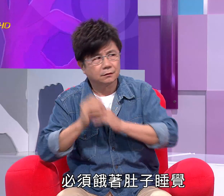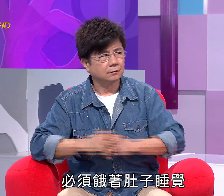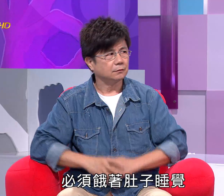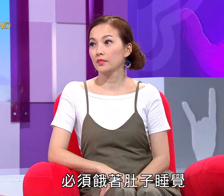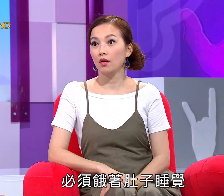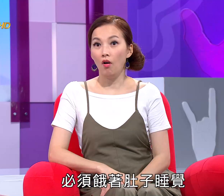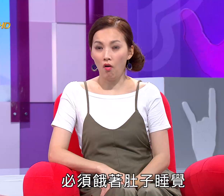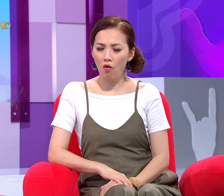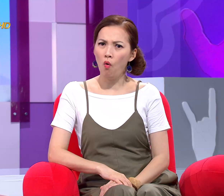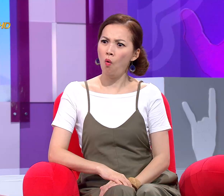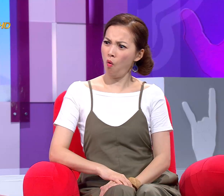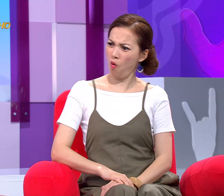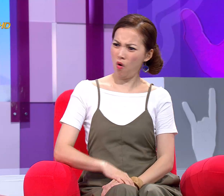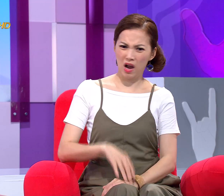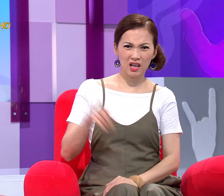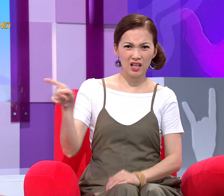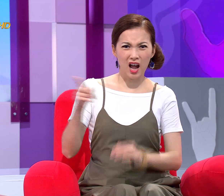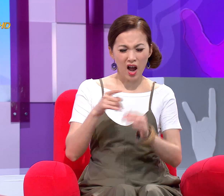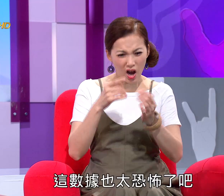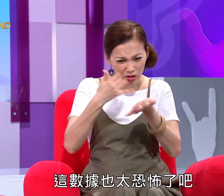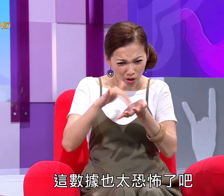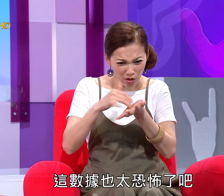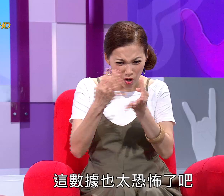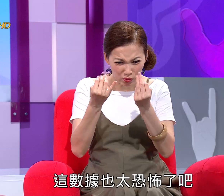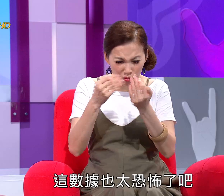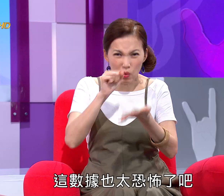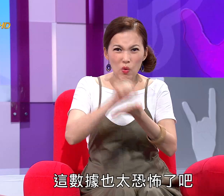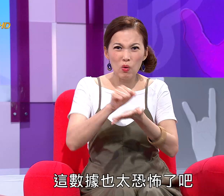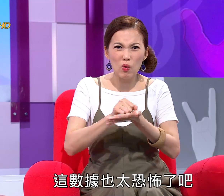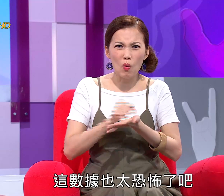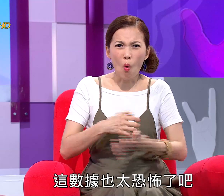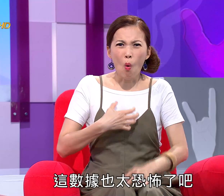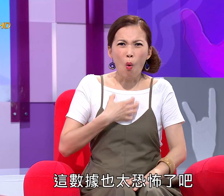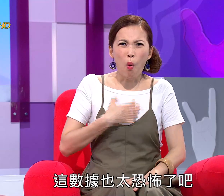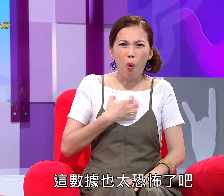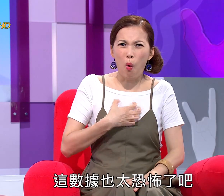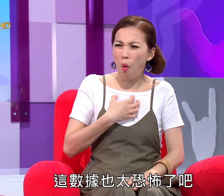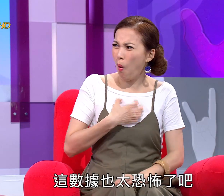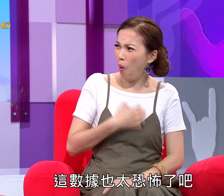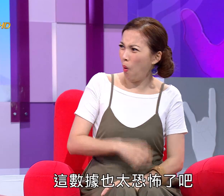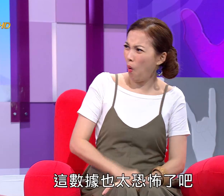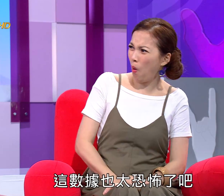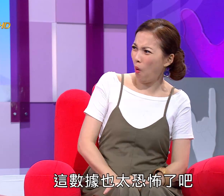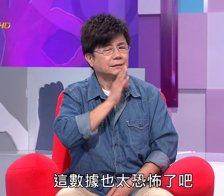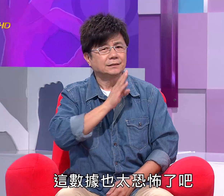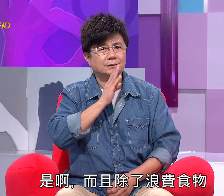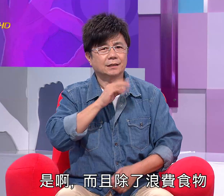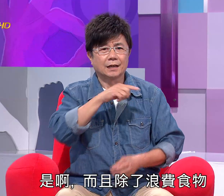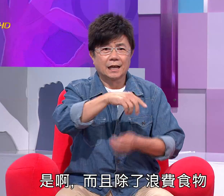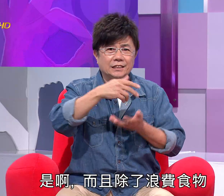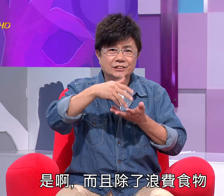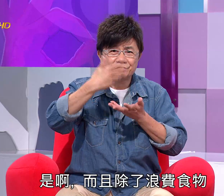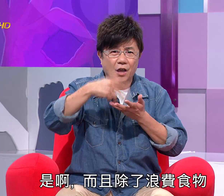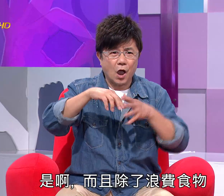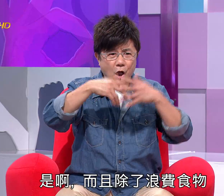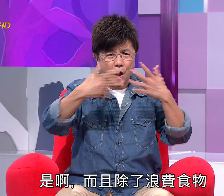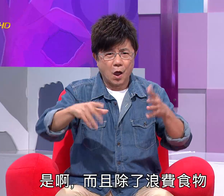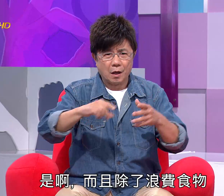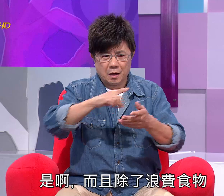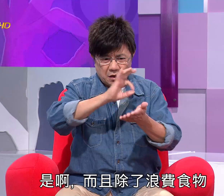睡觉。 啊，这数据也太恐怖了吧！ 是啊，而且啊，除